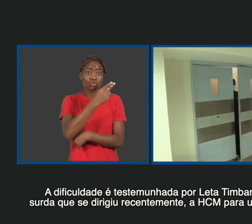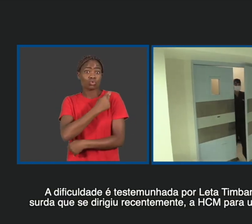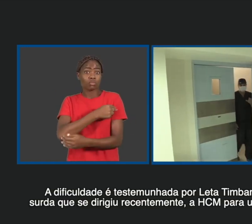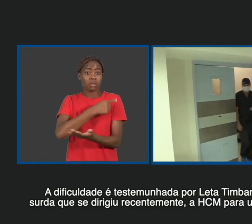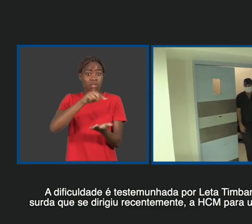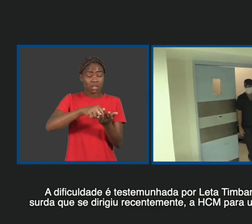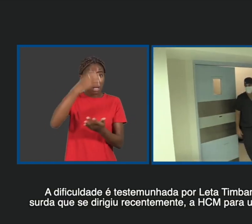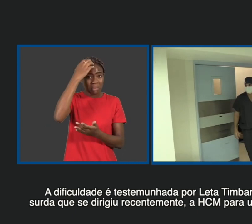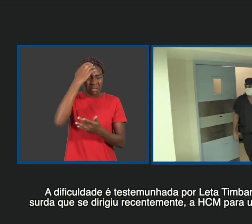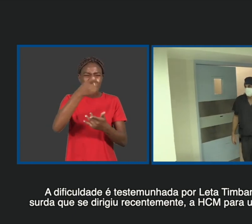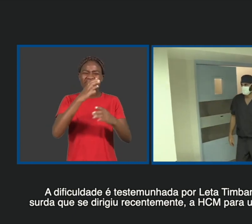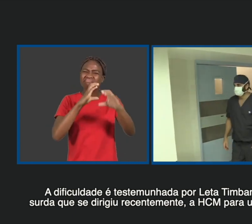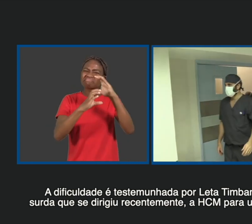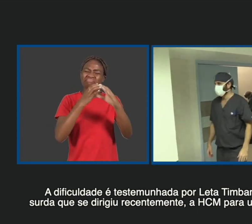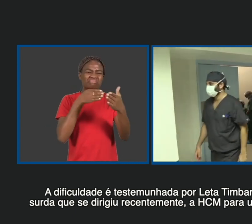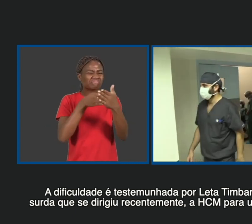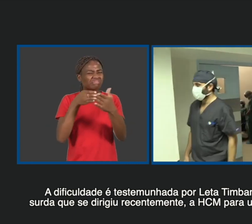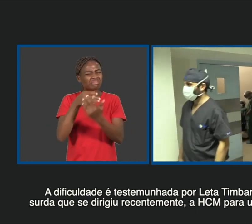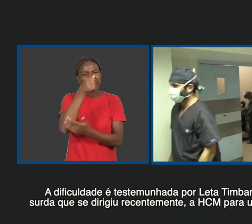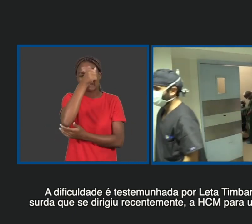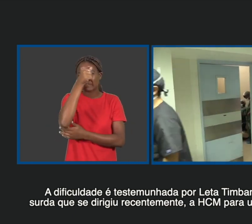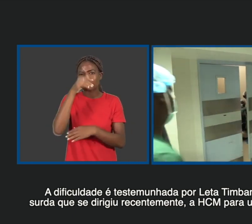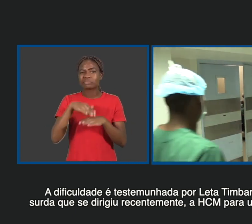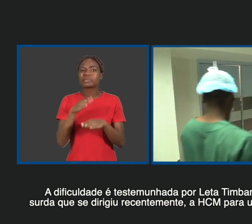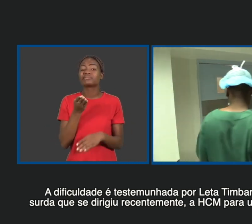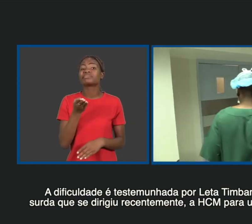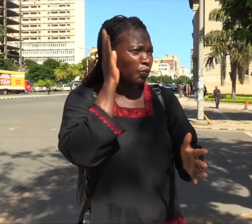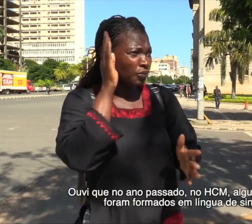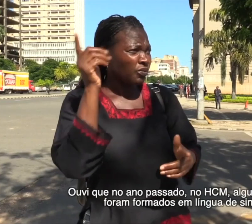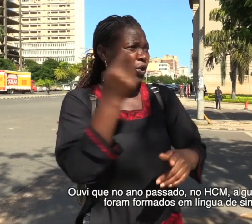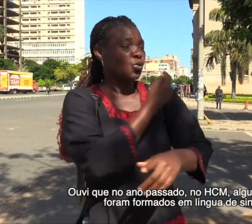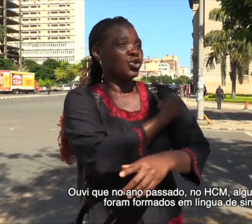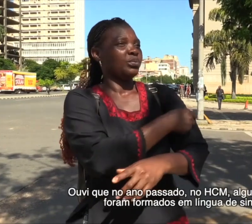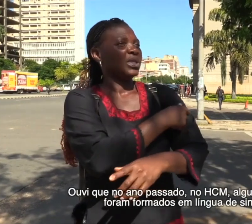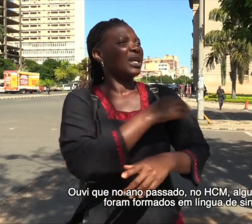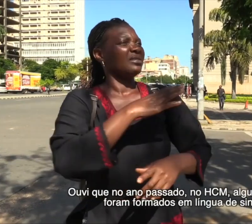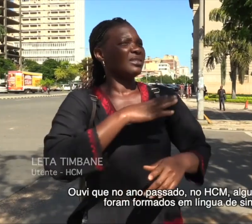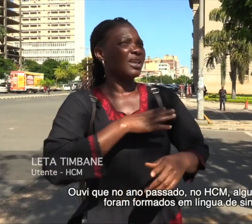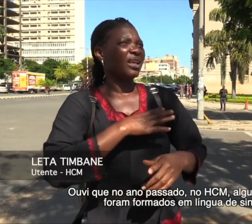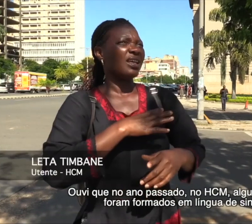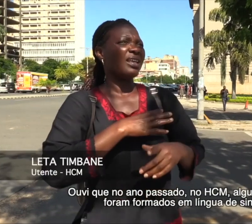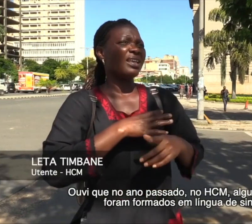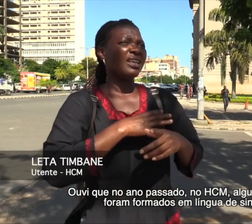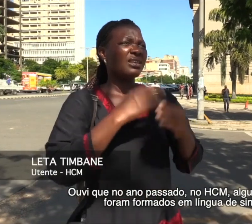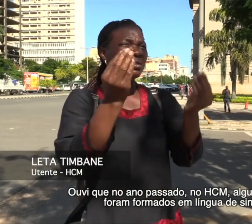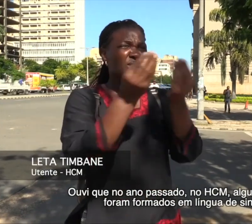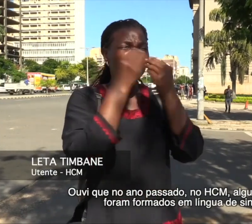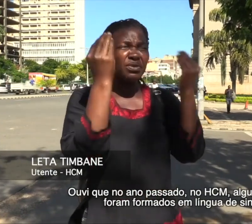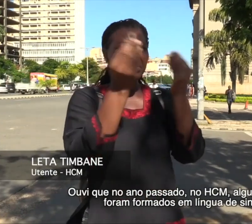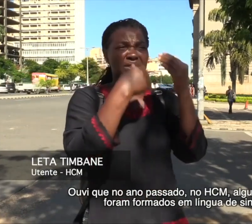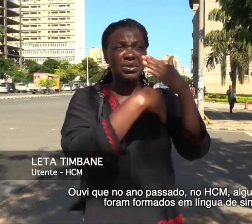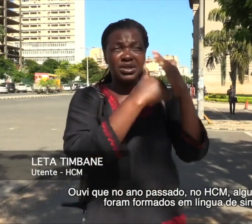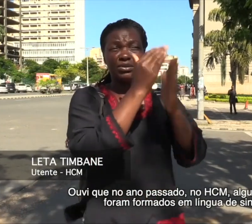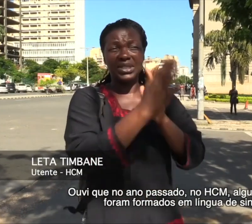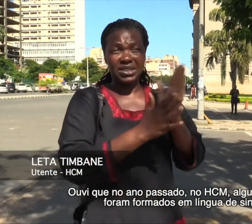recentemente ao Hospital Central para realizar uma consulta médica. Ouvi que no ano passado, no Hospital Central de